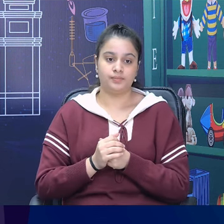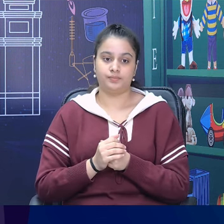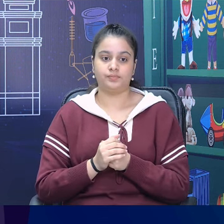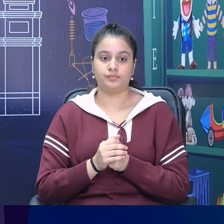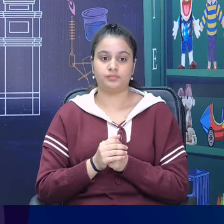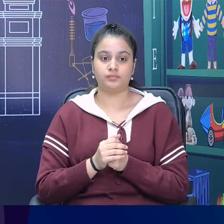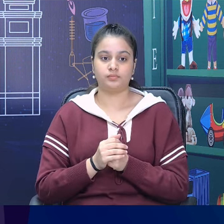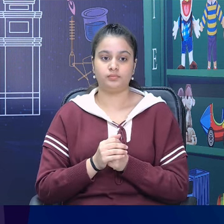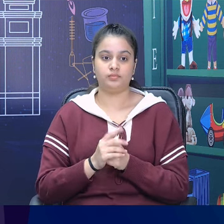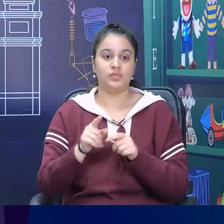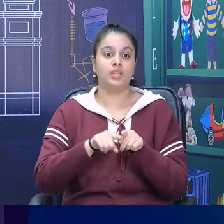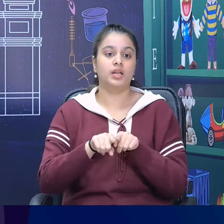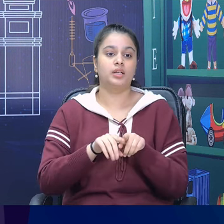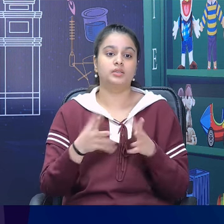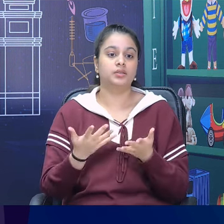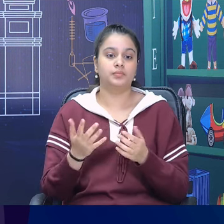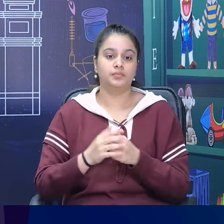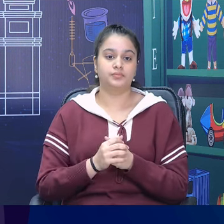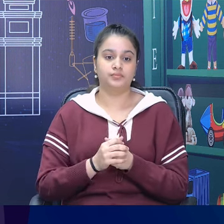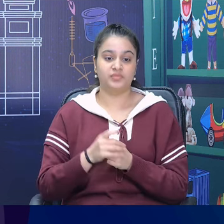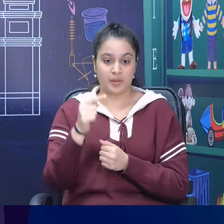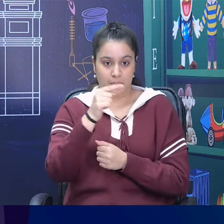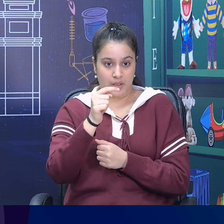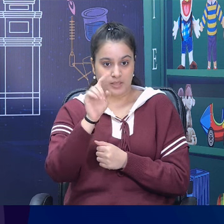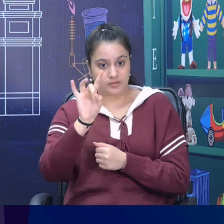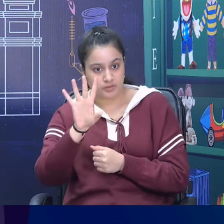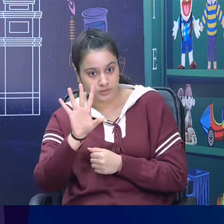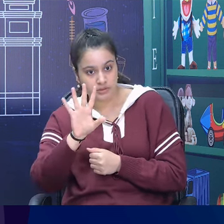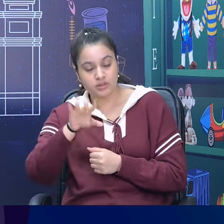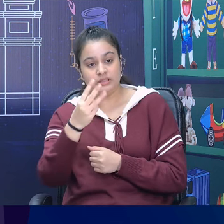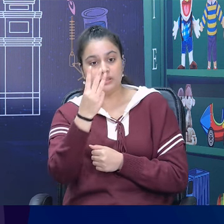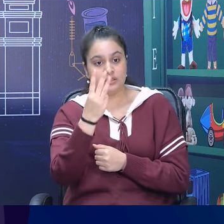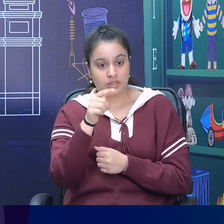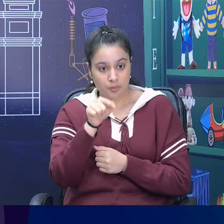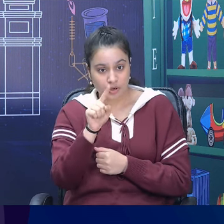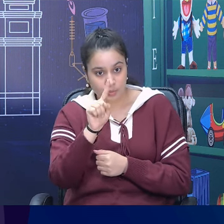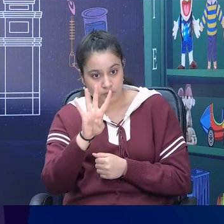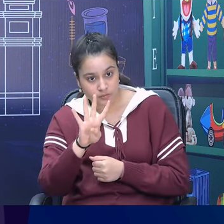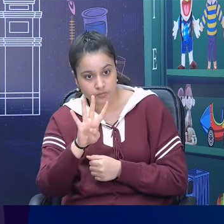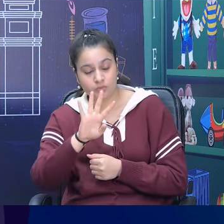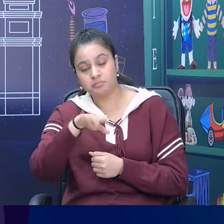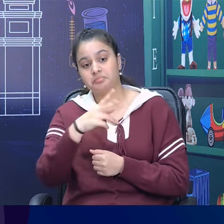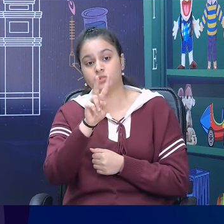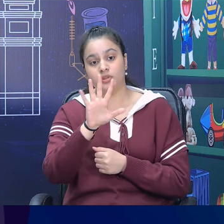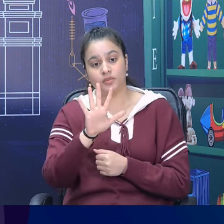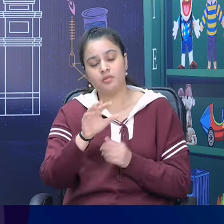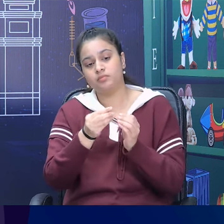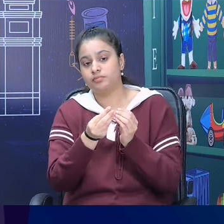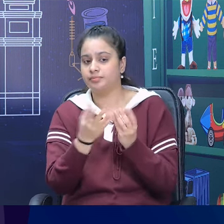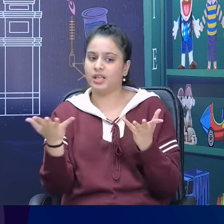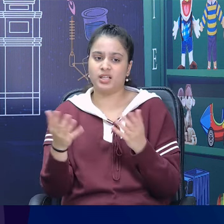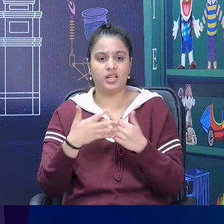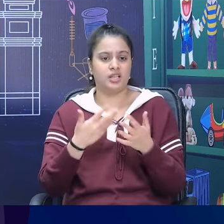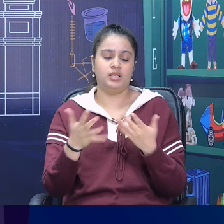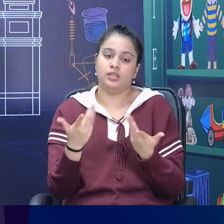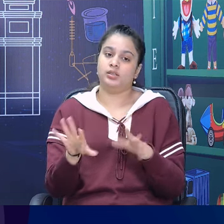होता है एग्जांपल है रियल नंबर के जैसे -15 3.14 25 एंड सो ऑन तो